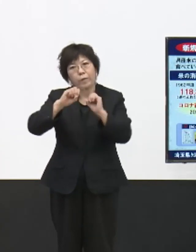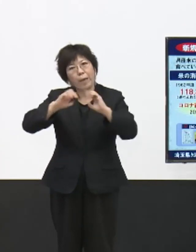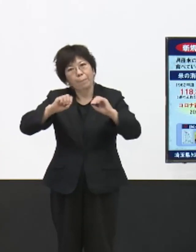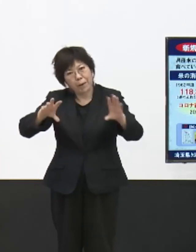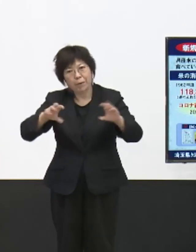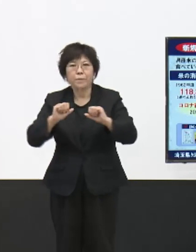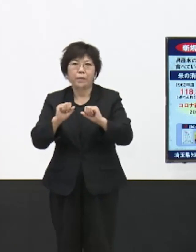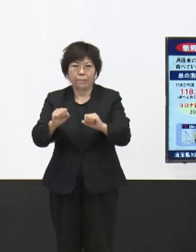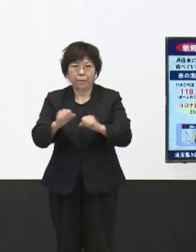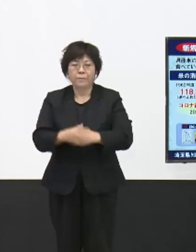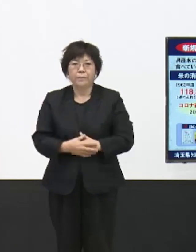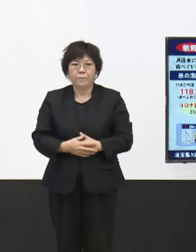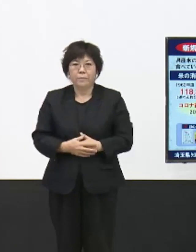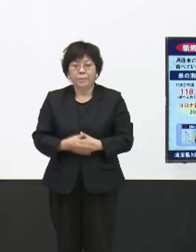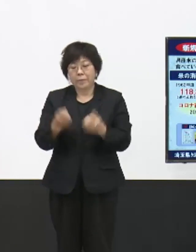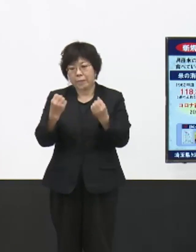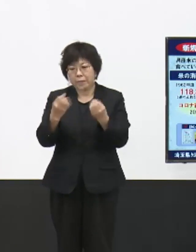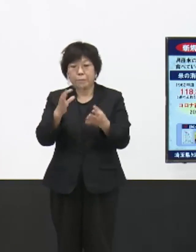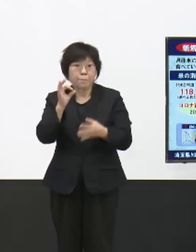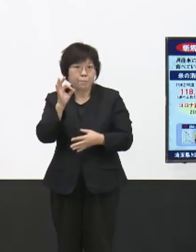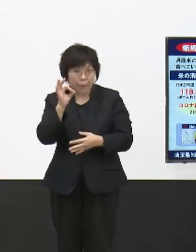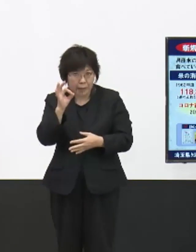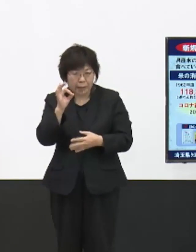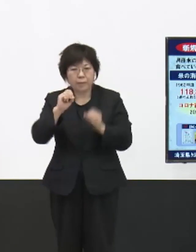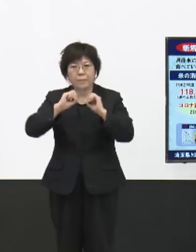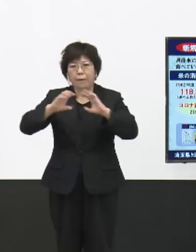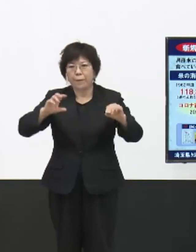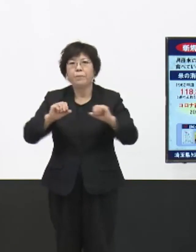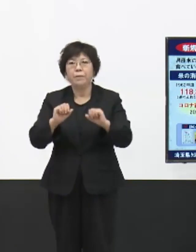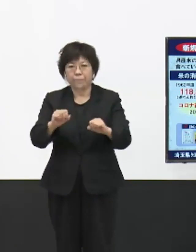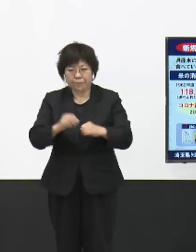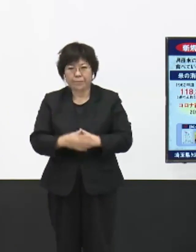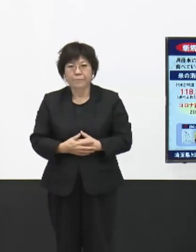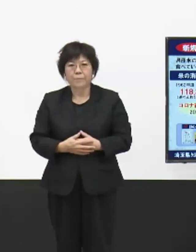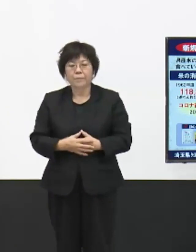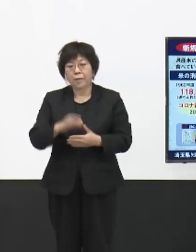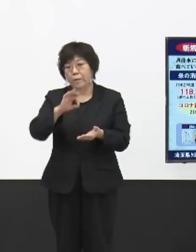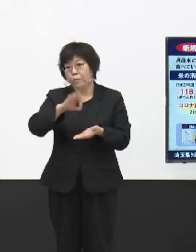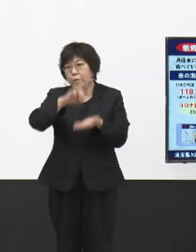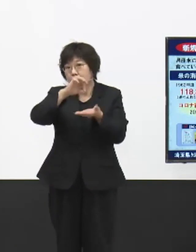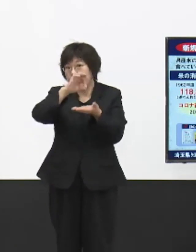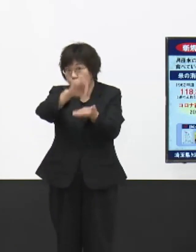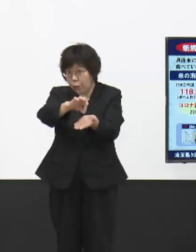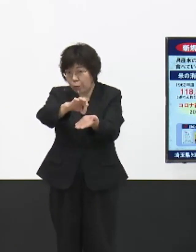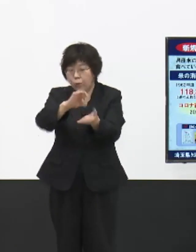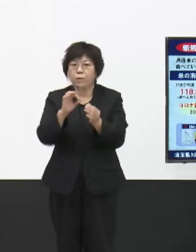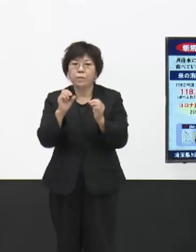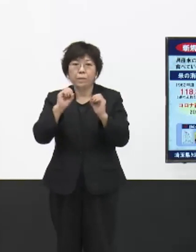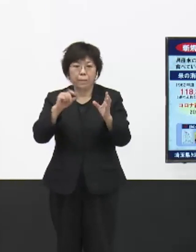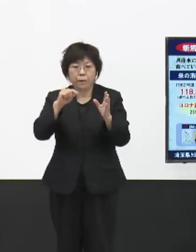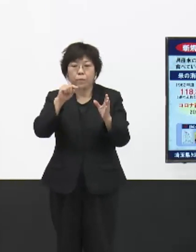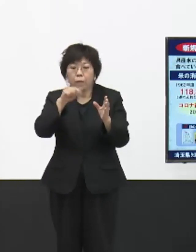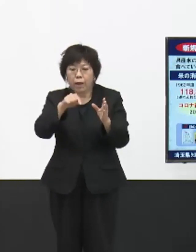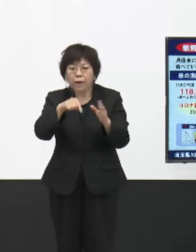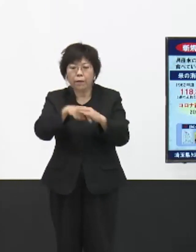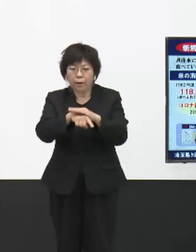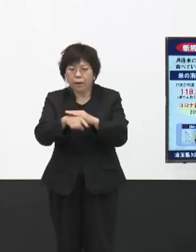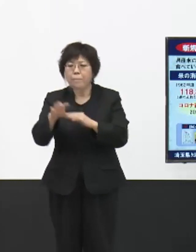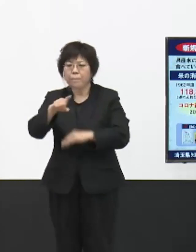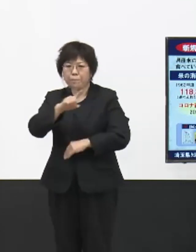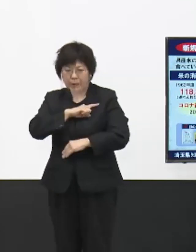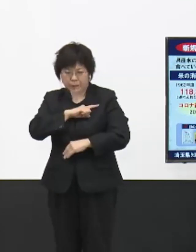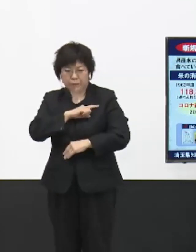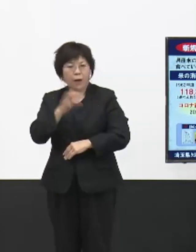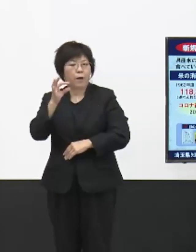ーンを行います。県産米購入者プレゼントキャンペーンは、県産米をまずは買って